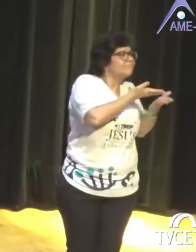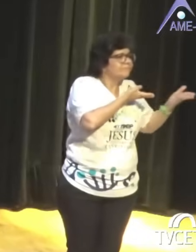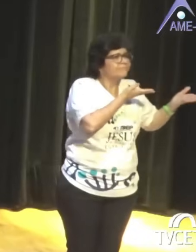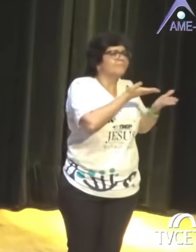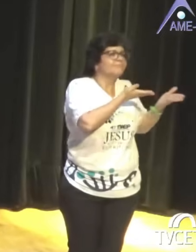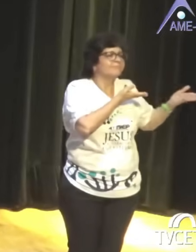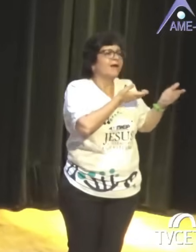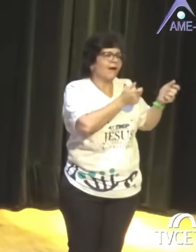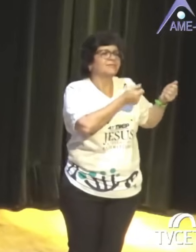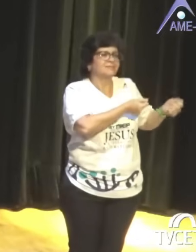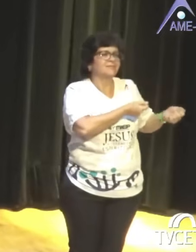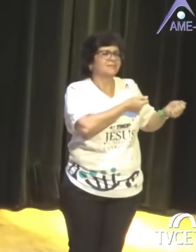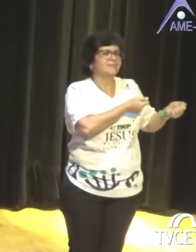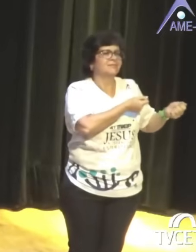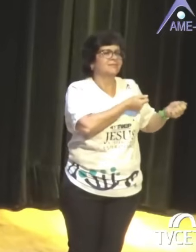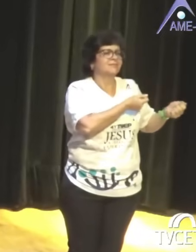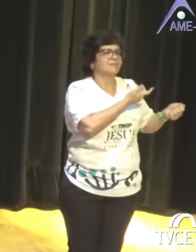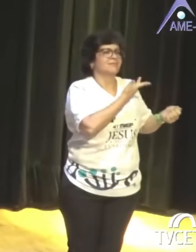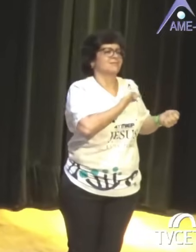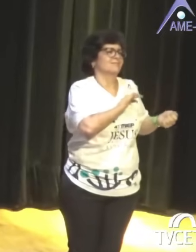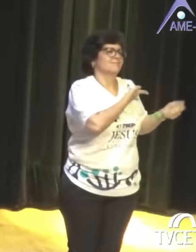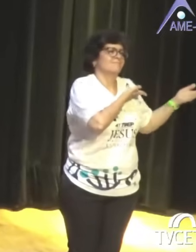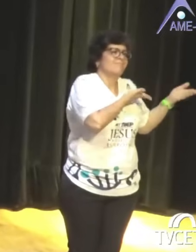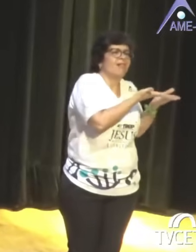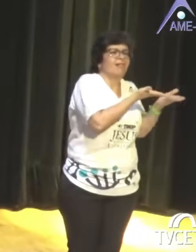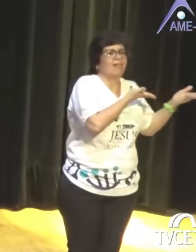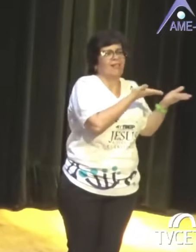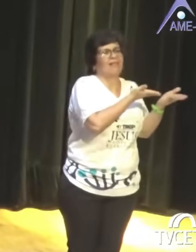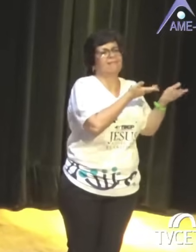ele é um amigo que faz concessões